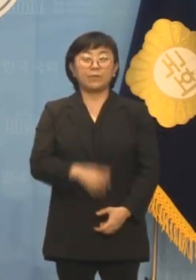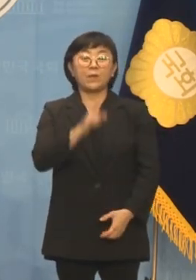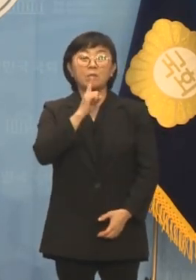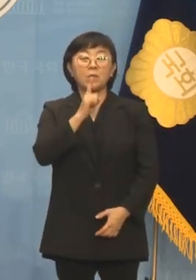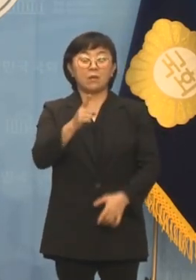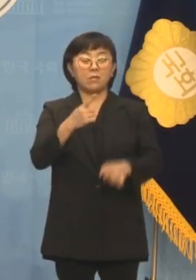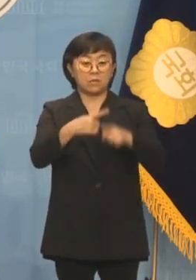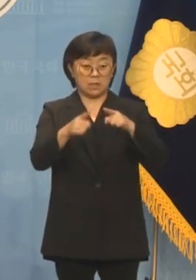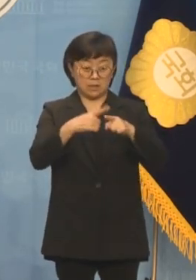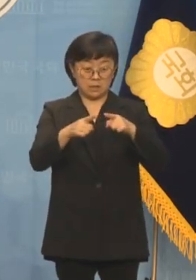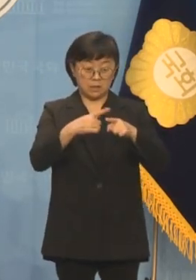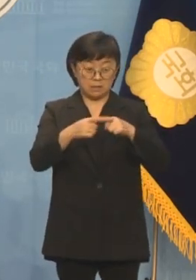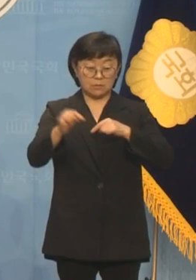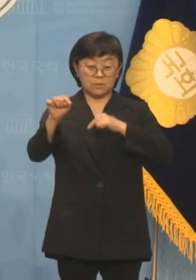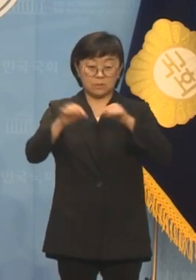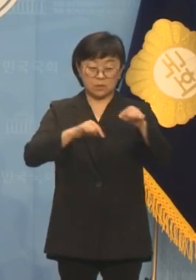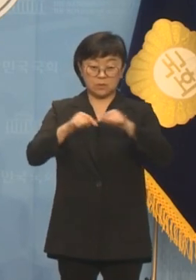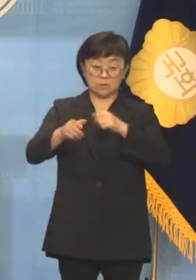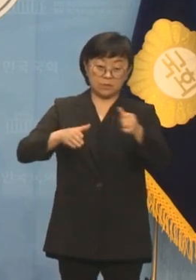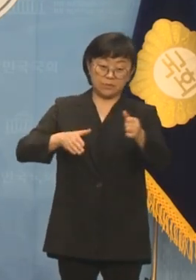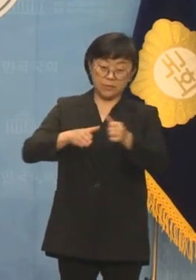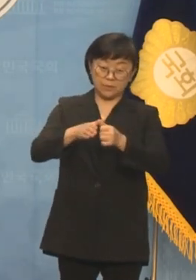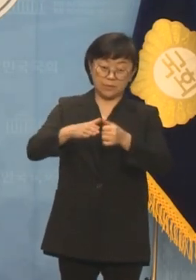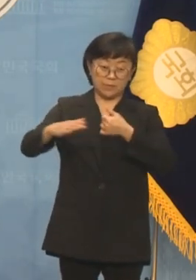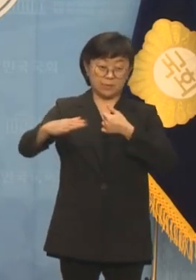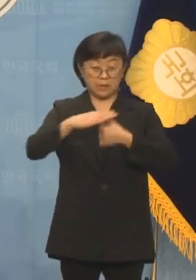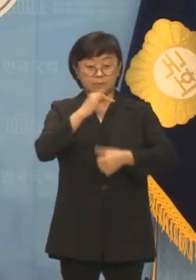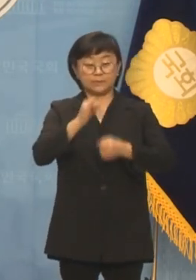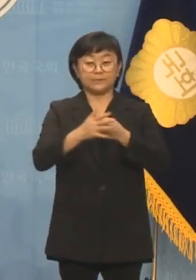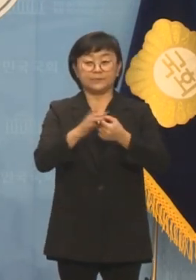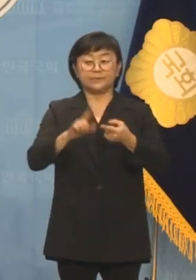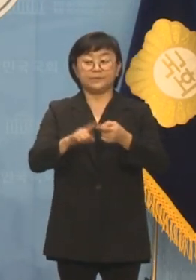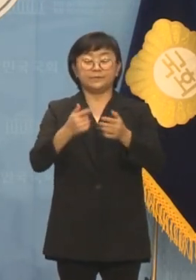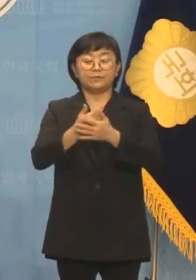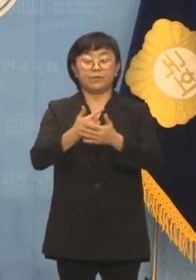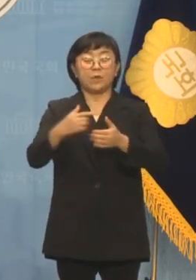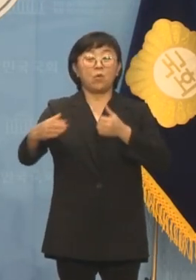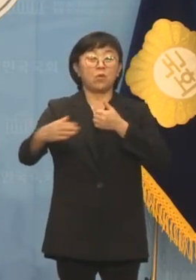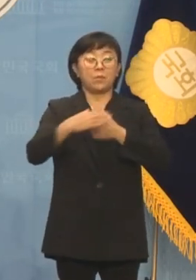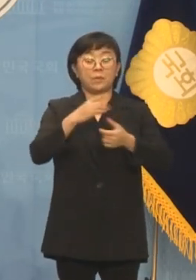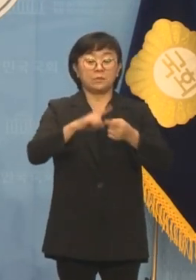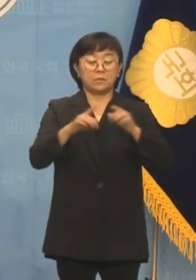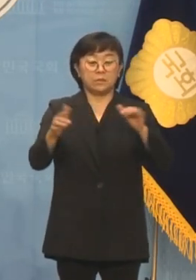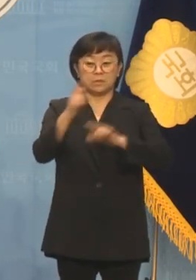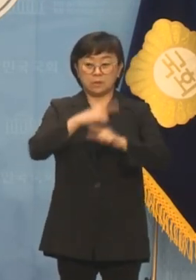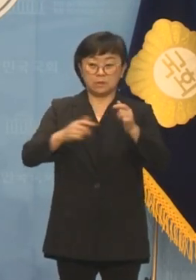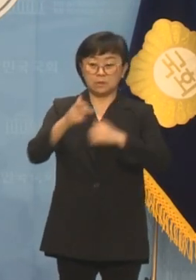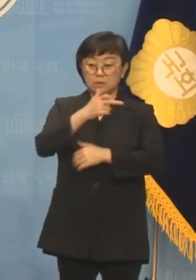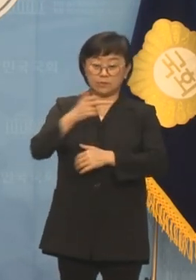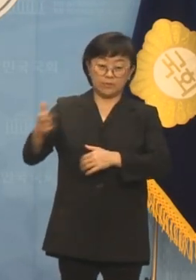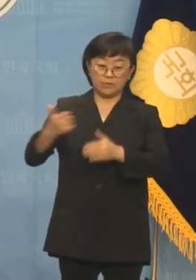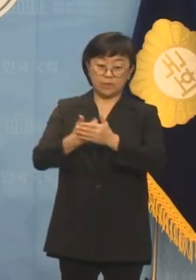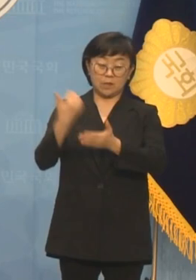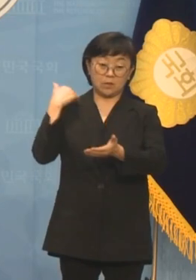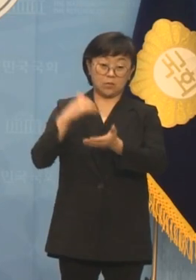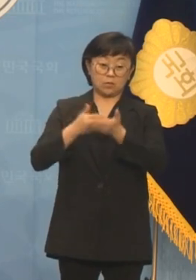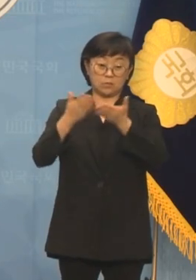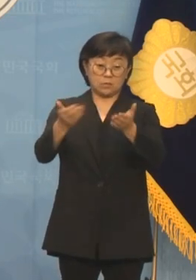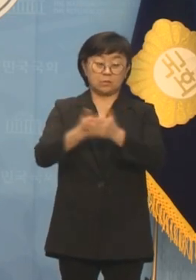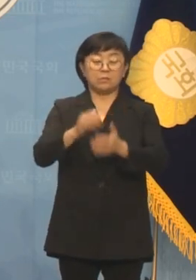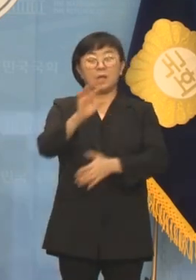칼을 빚어 정치적 상대방을 공격하고 공격받은 당사자는 더 크게 되돌려주는